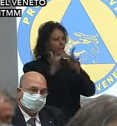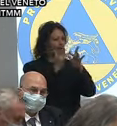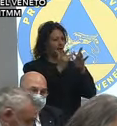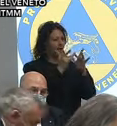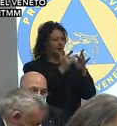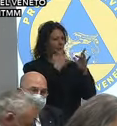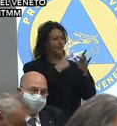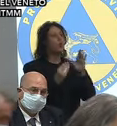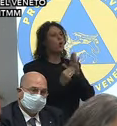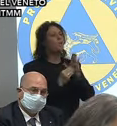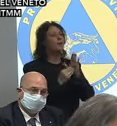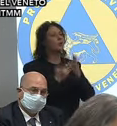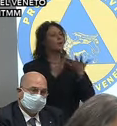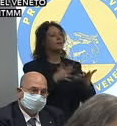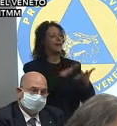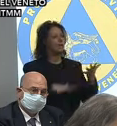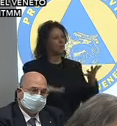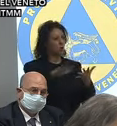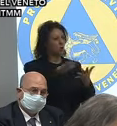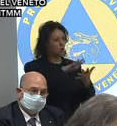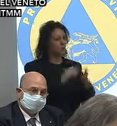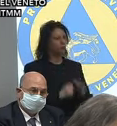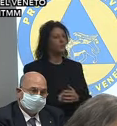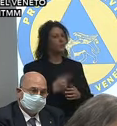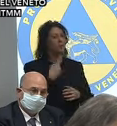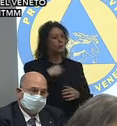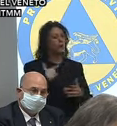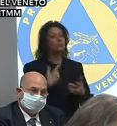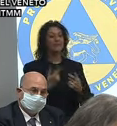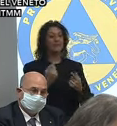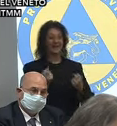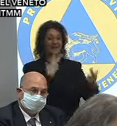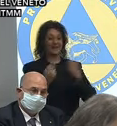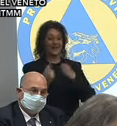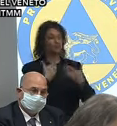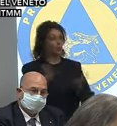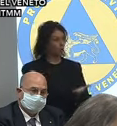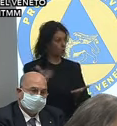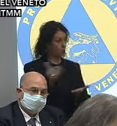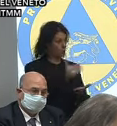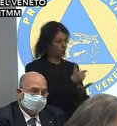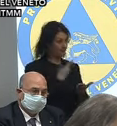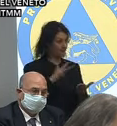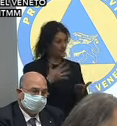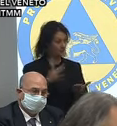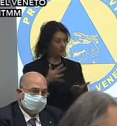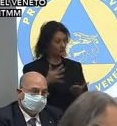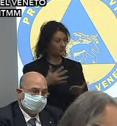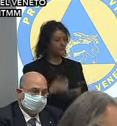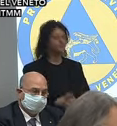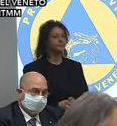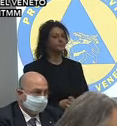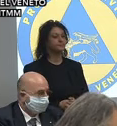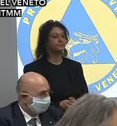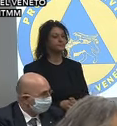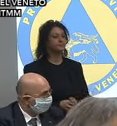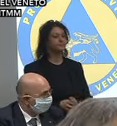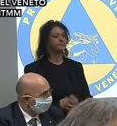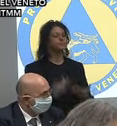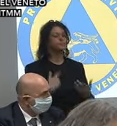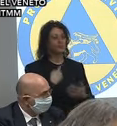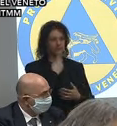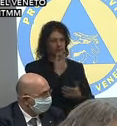del territorio, stiamo stilando, abbiamo già raccolto tutte le indicazioni. Considerate una cosa, questo è bene chiarirlo, che il